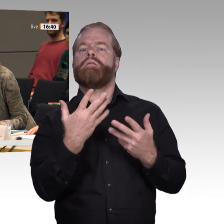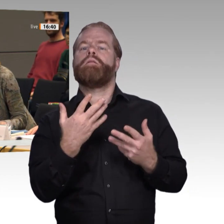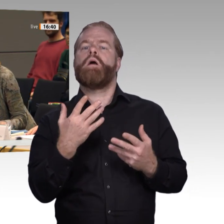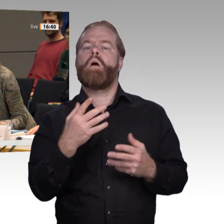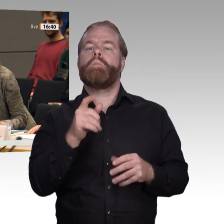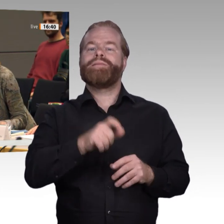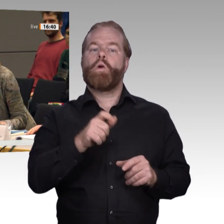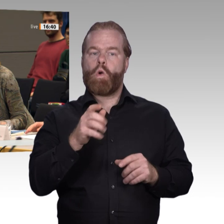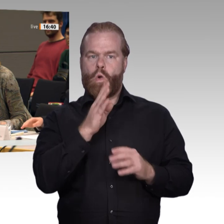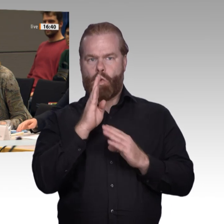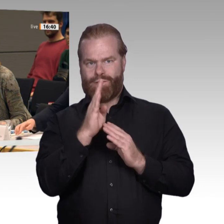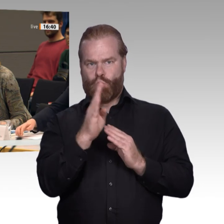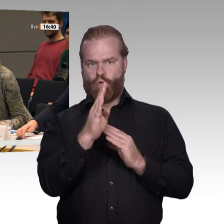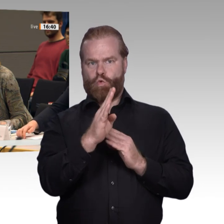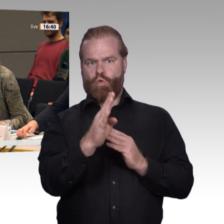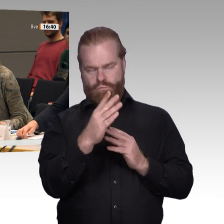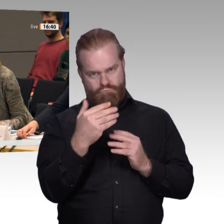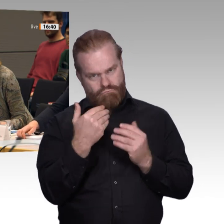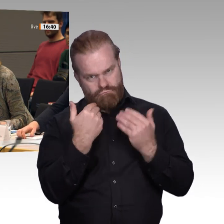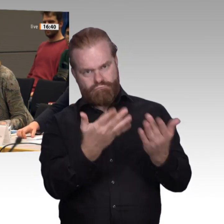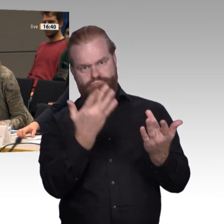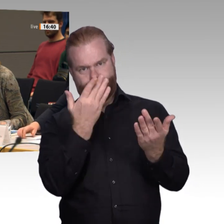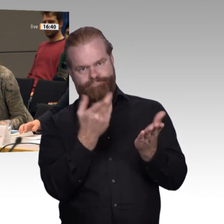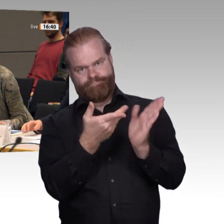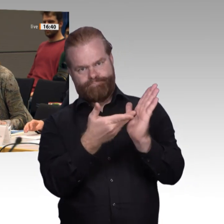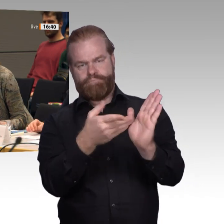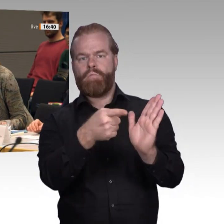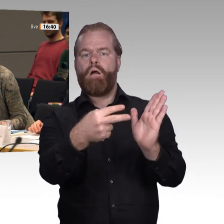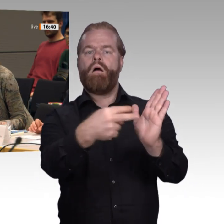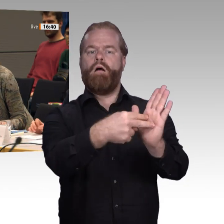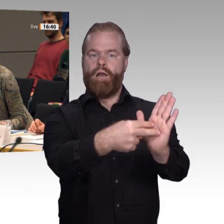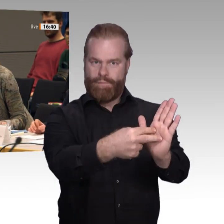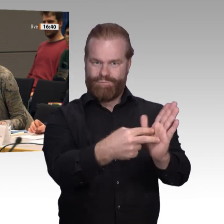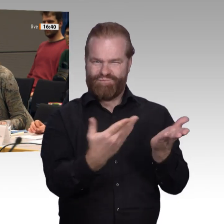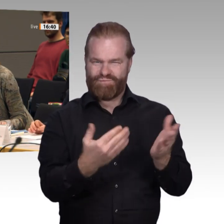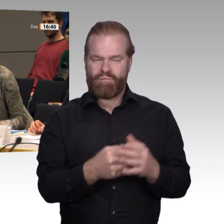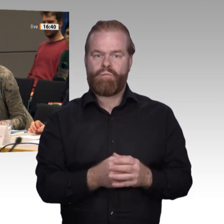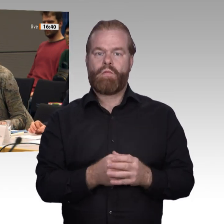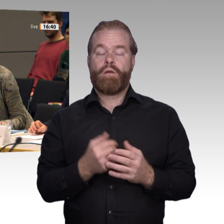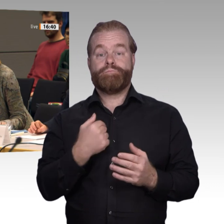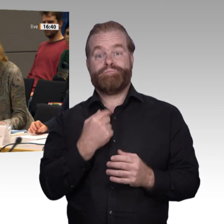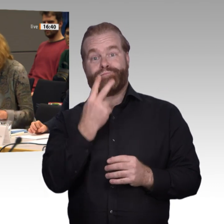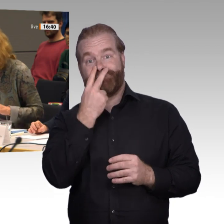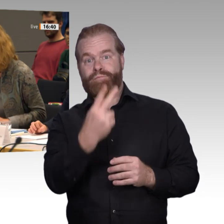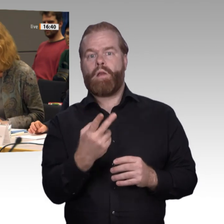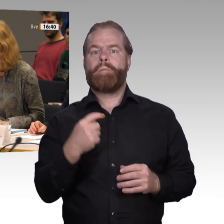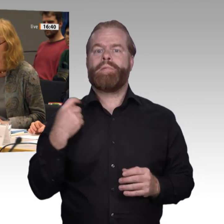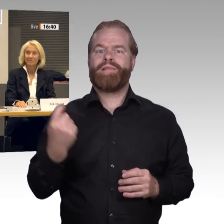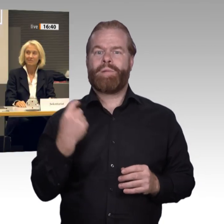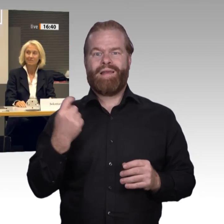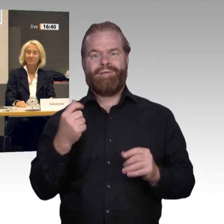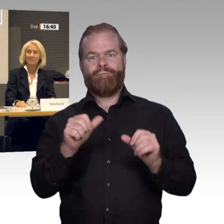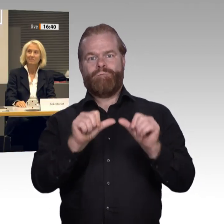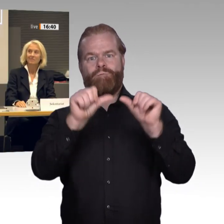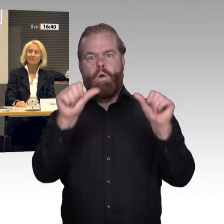steht, dass es nur für die betriebliche Form gelten soll. Wir denken, dass das kleine Wörtchen für die betriebliche Form gestrichen werden muss. Dankeschön,